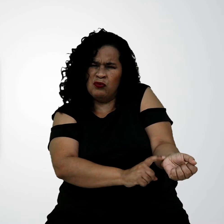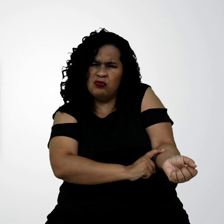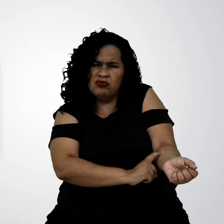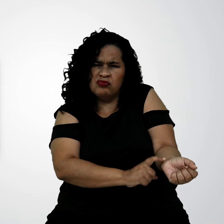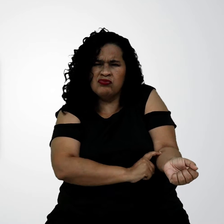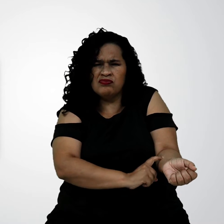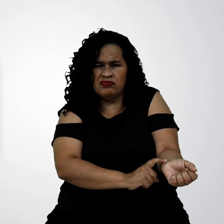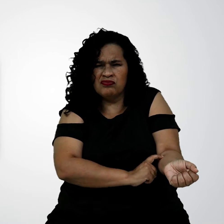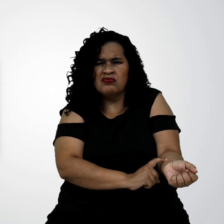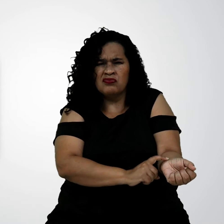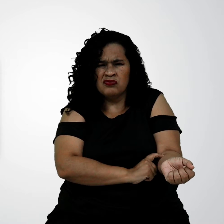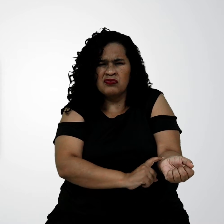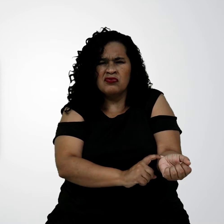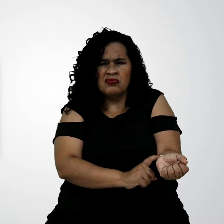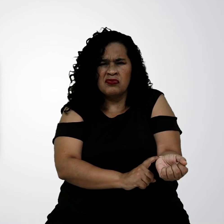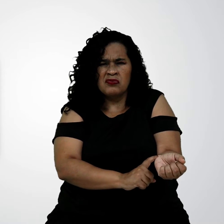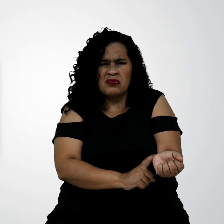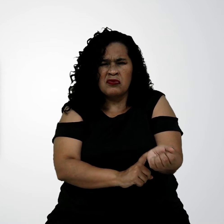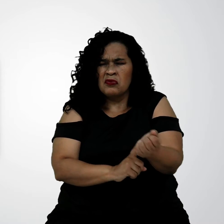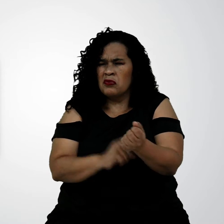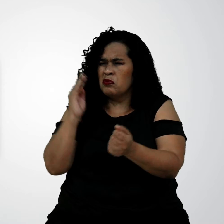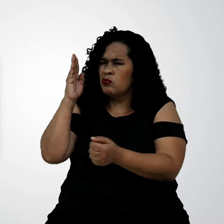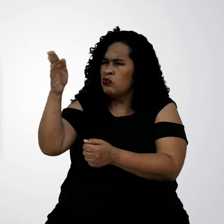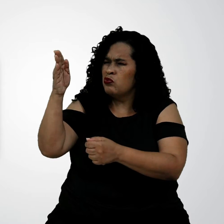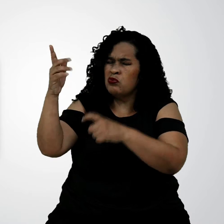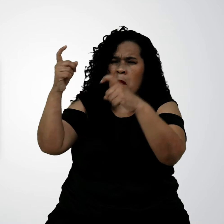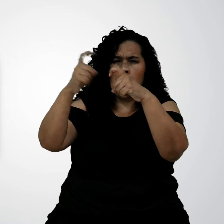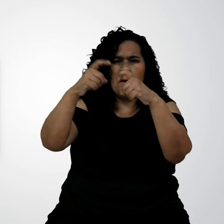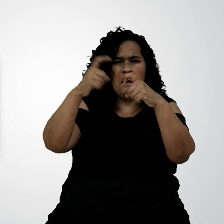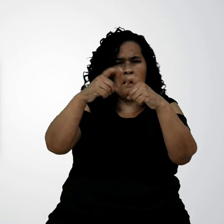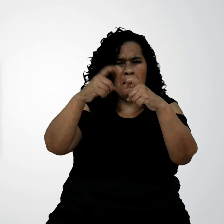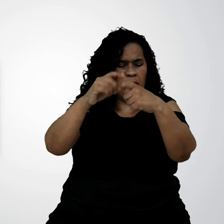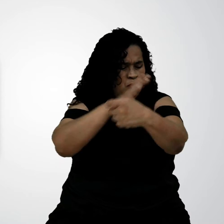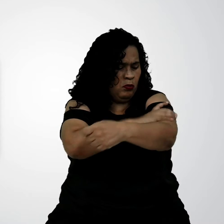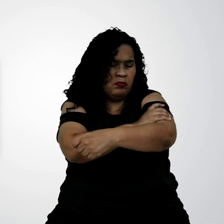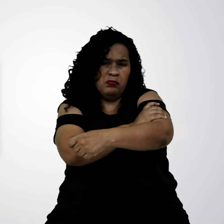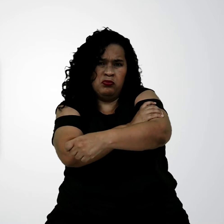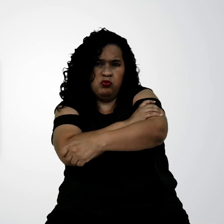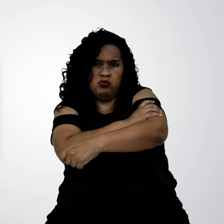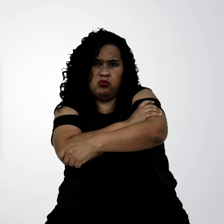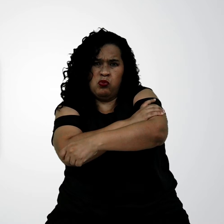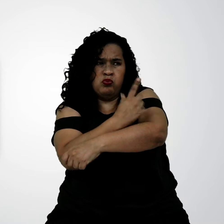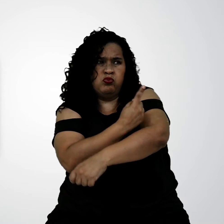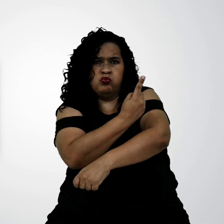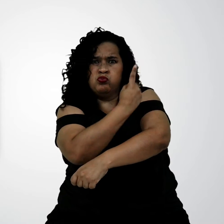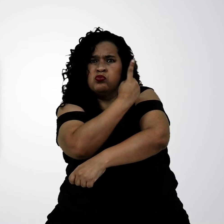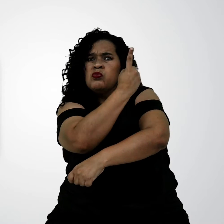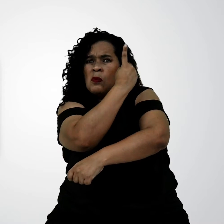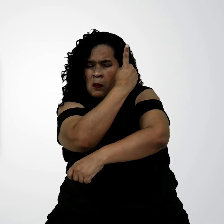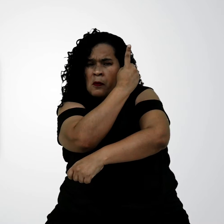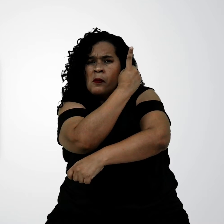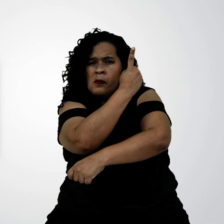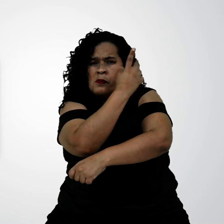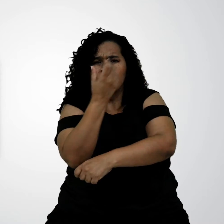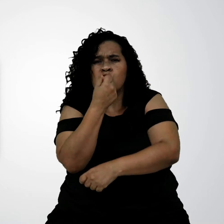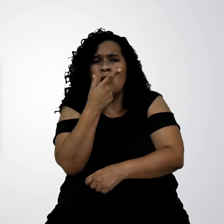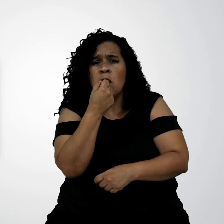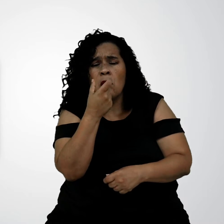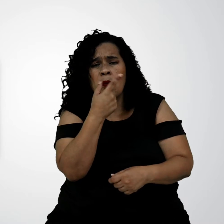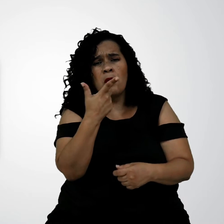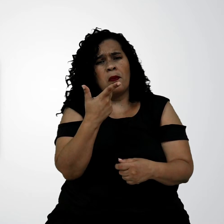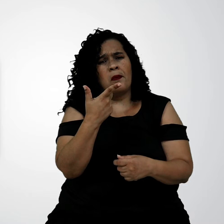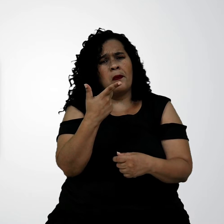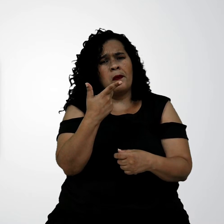Ele começou a procurar médicos, ele descobriu que a pressão arterial dele começou a subir, ele começou então a tomar remédios, e para quem já estava